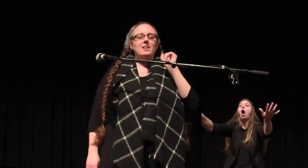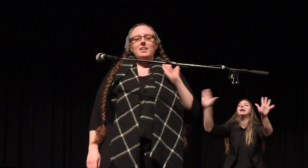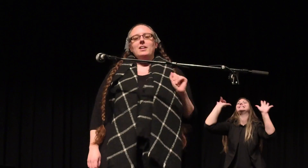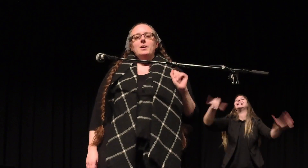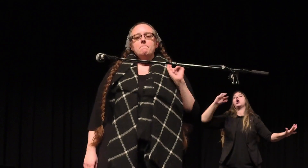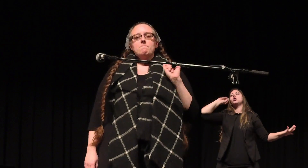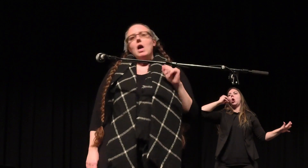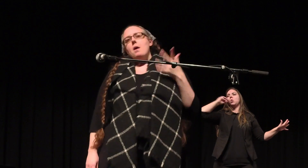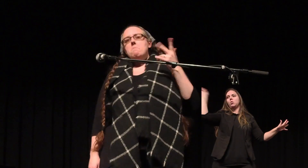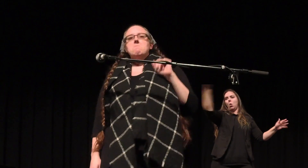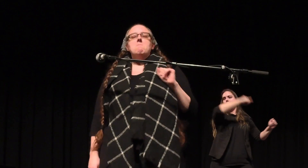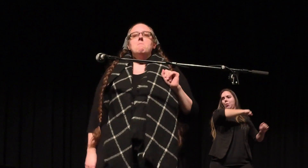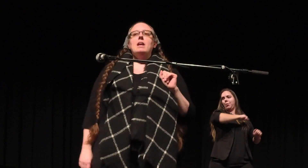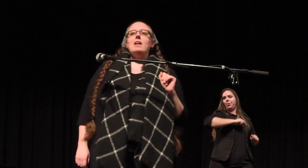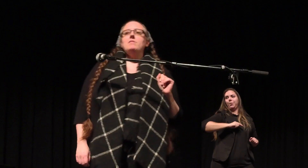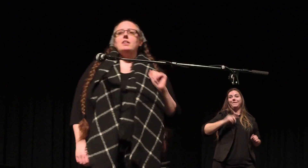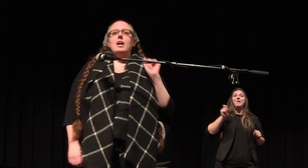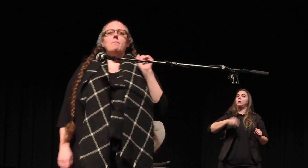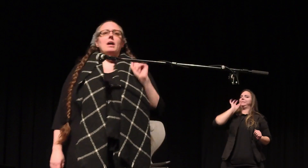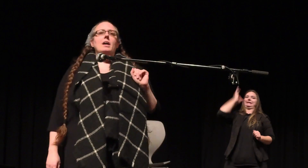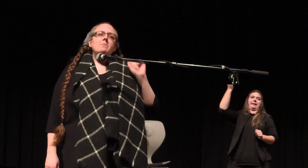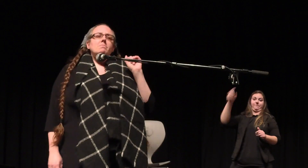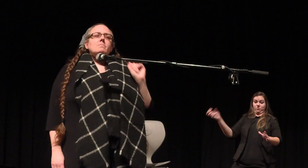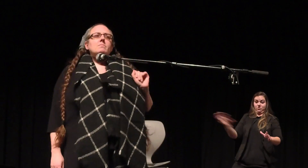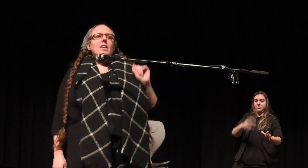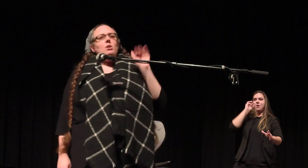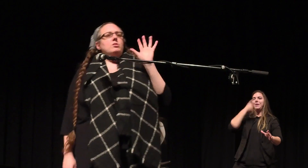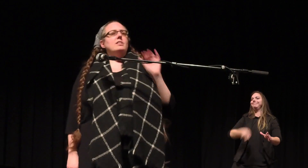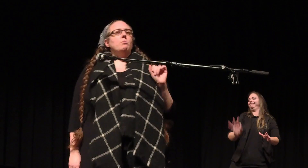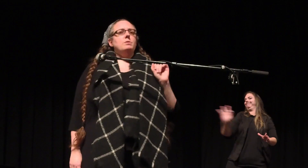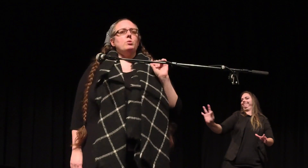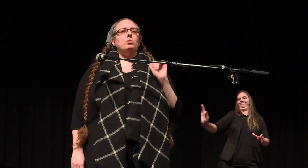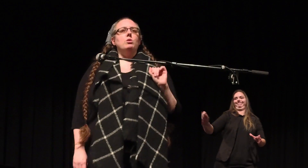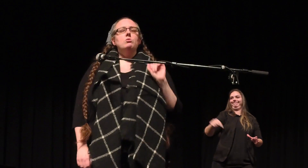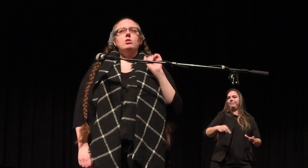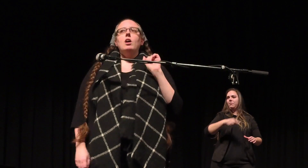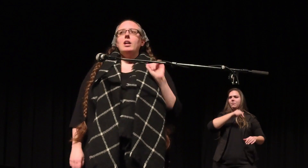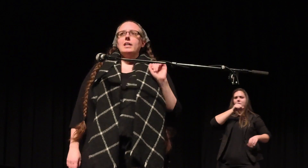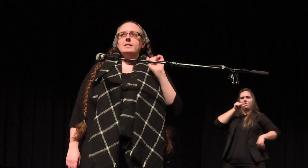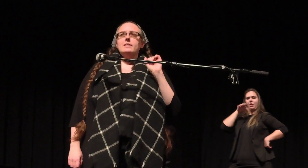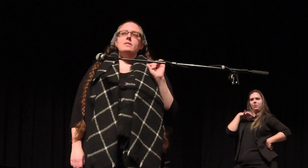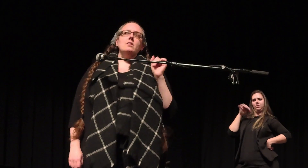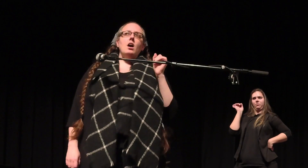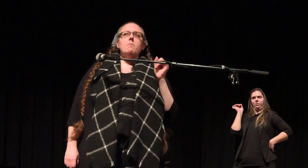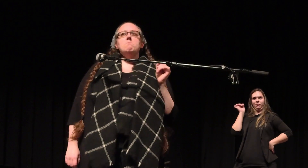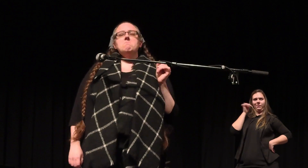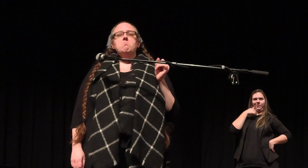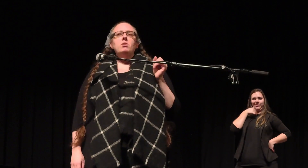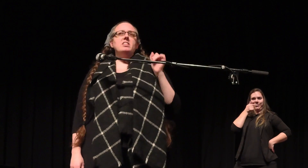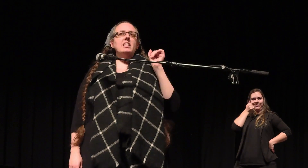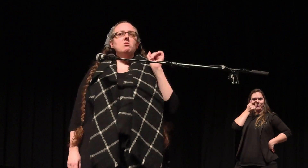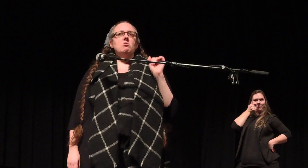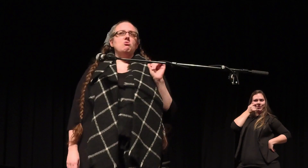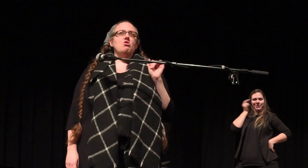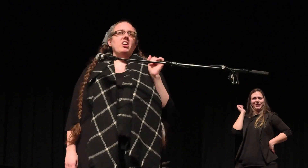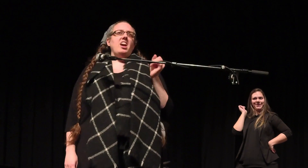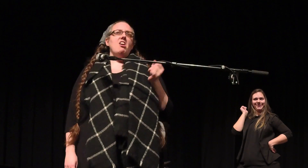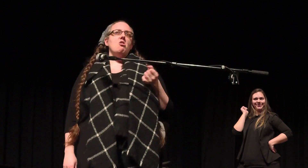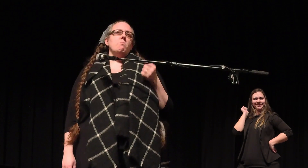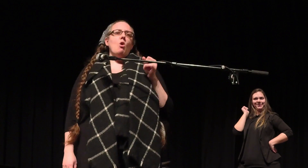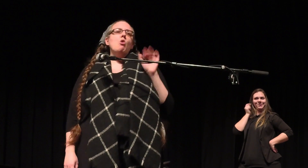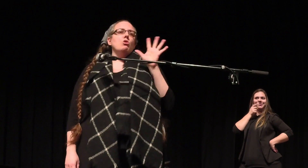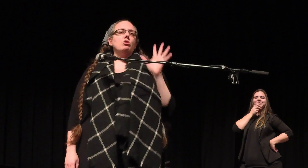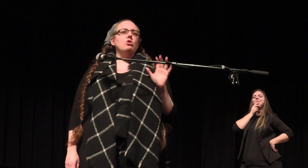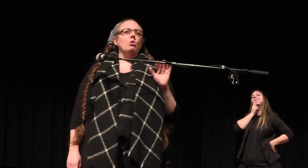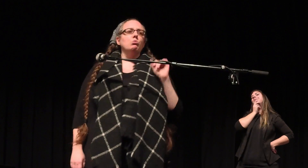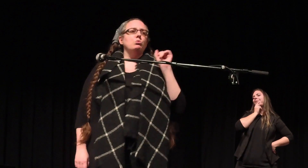spécial. Maintenant, la vieille dame, elle aussi était un petit peu curieuse, là. Alors, elle s'est dit, « Ah, peut-être que